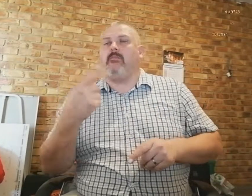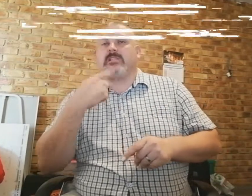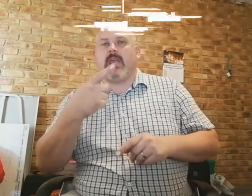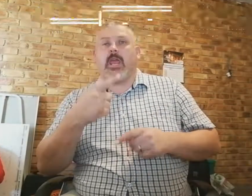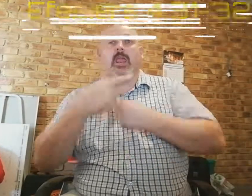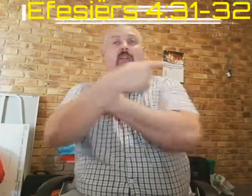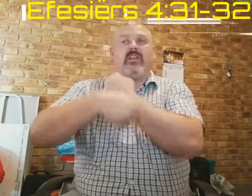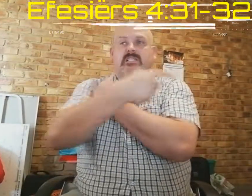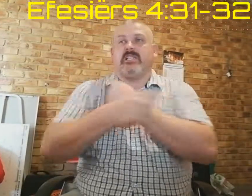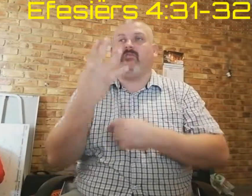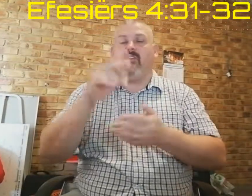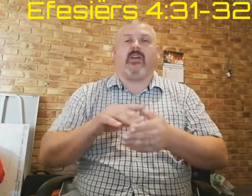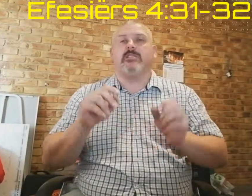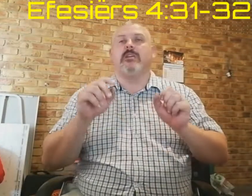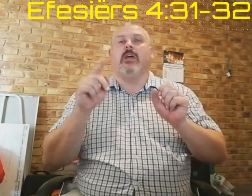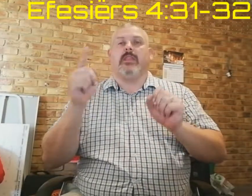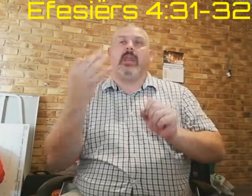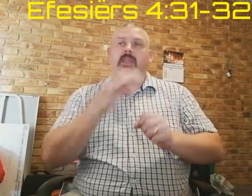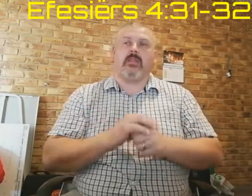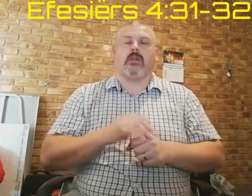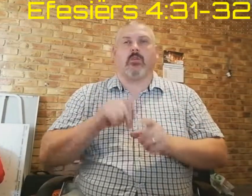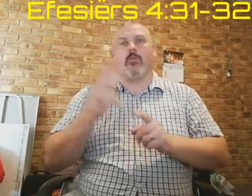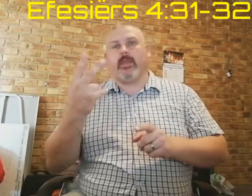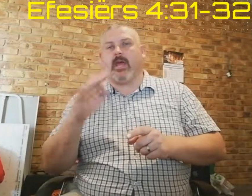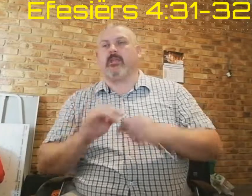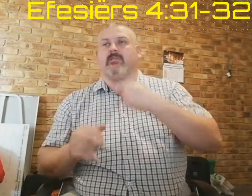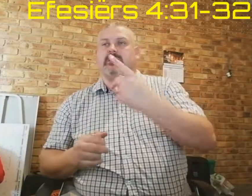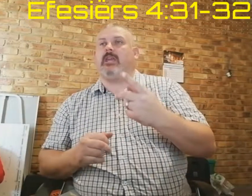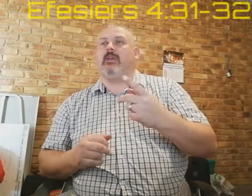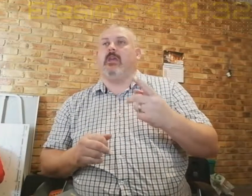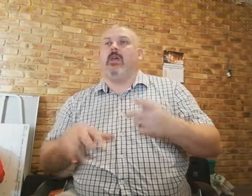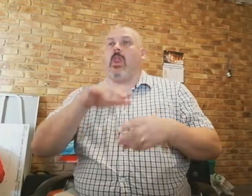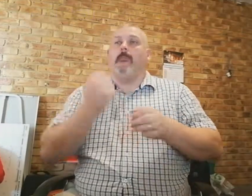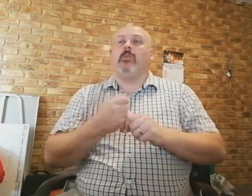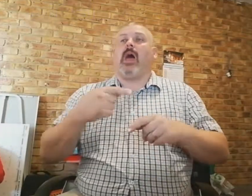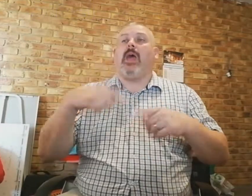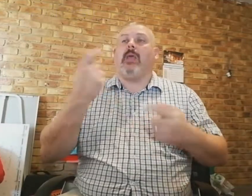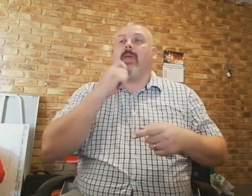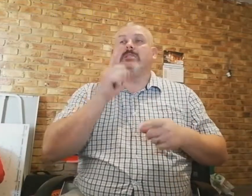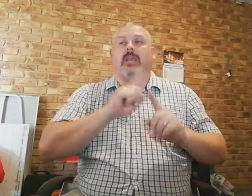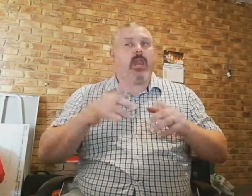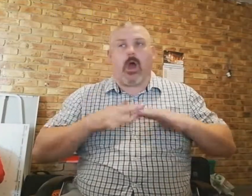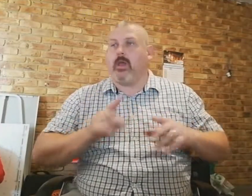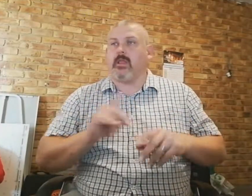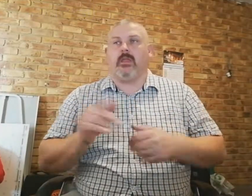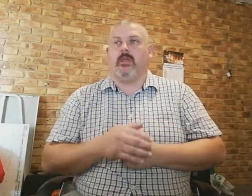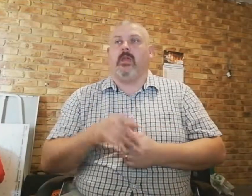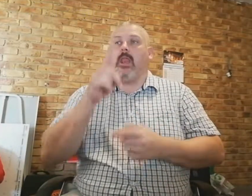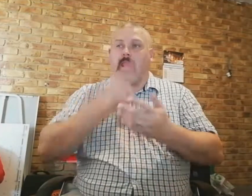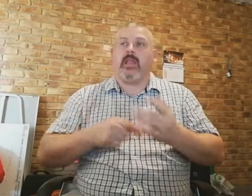wat sê, je PCSV vers 31-32, sê, wat moet ander mense nie haak nie, en net